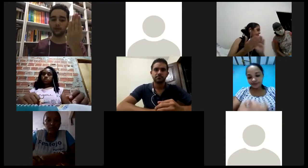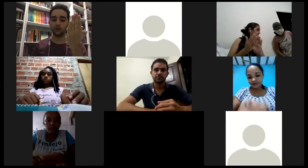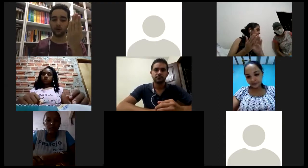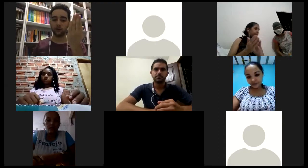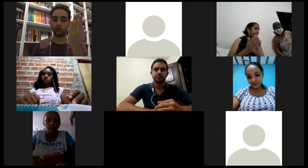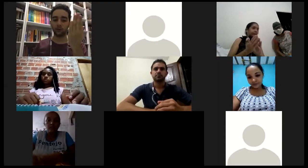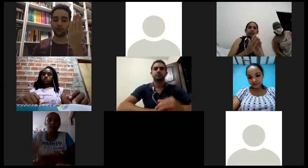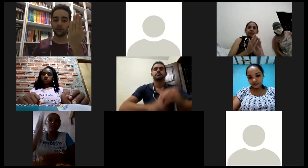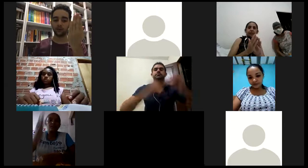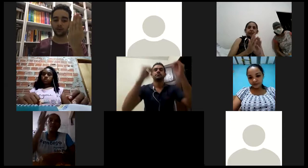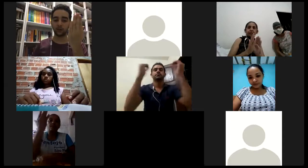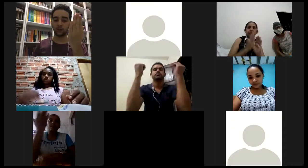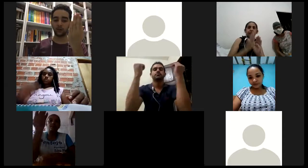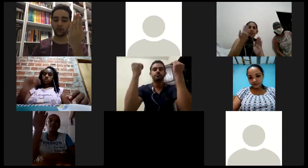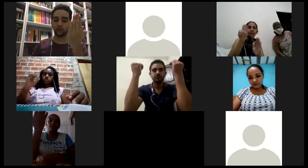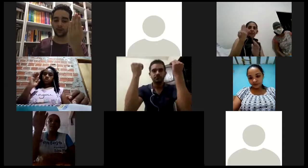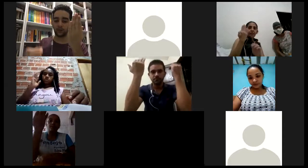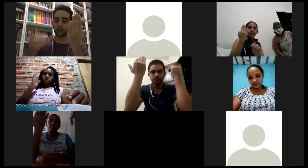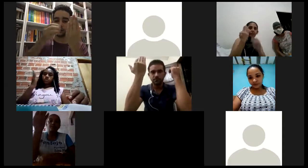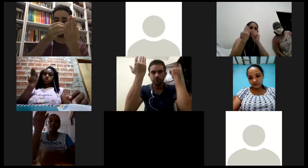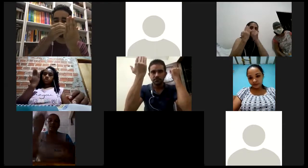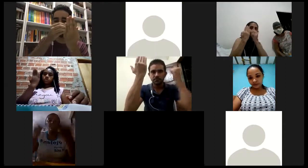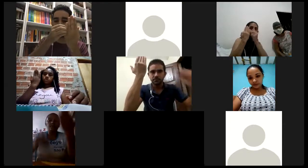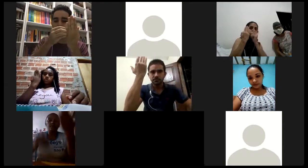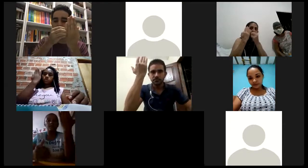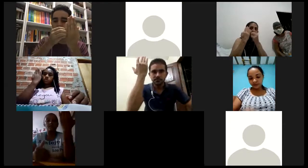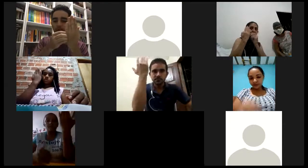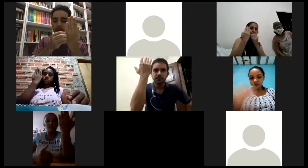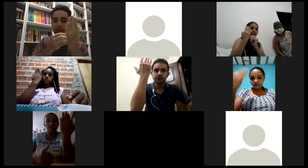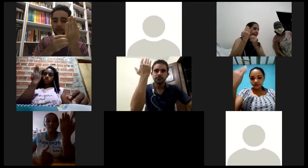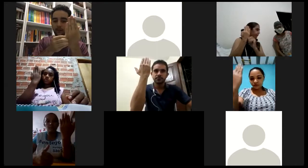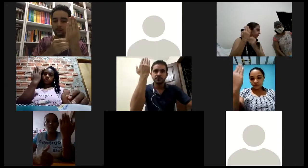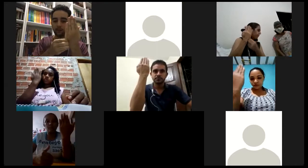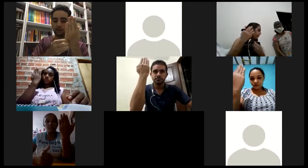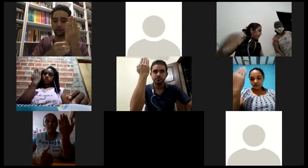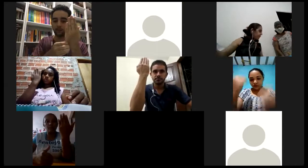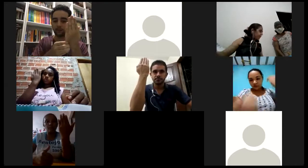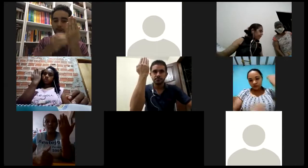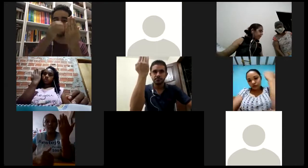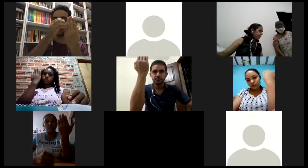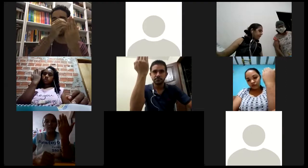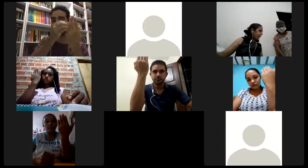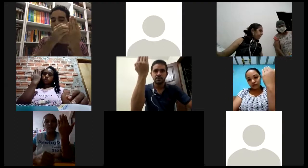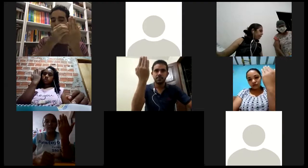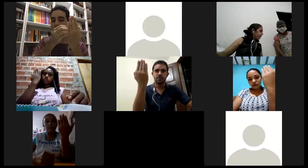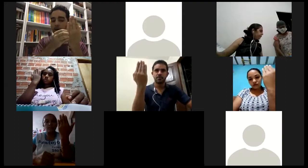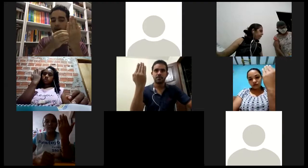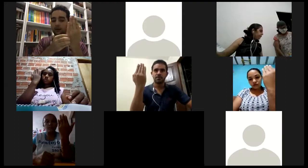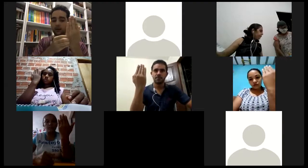Esse sinal que é o mais fácil de caderno, eu vou pegar aqui, ó, e vou fazer assim, como se fosse